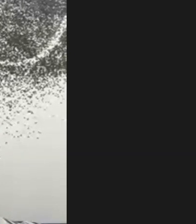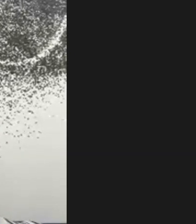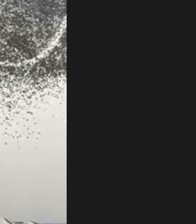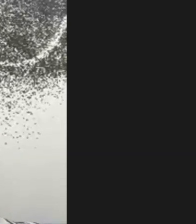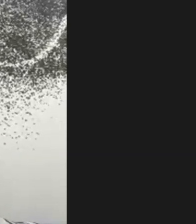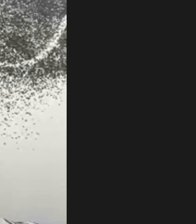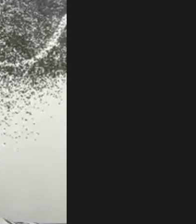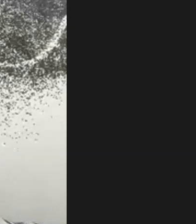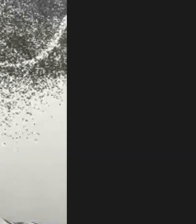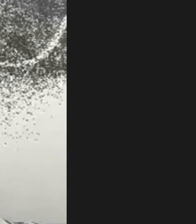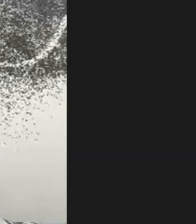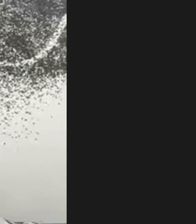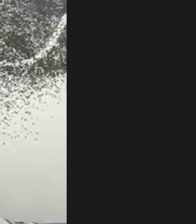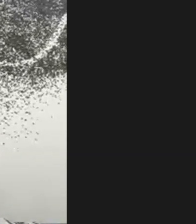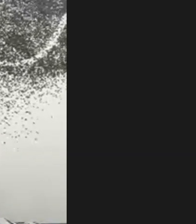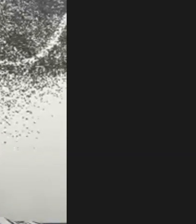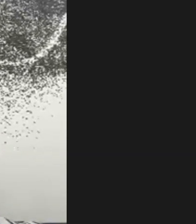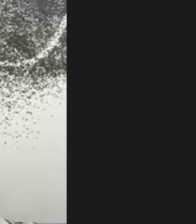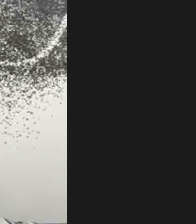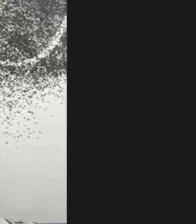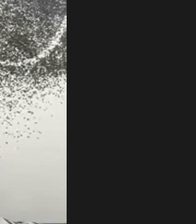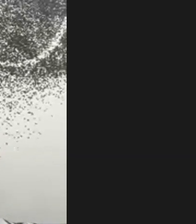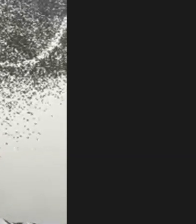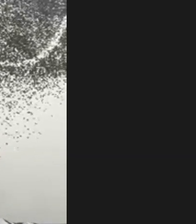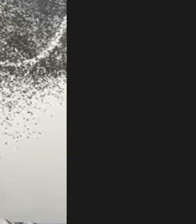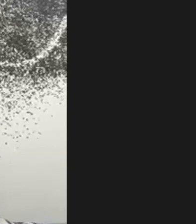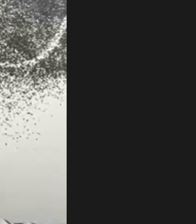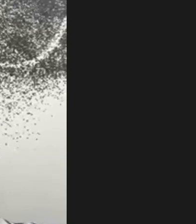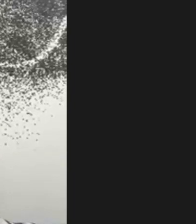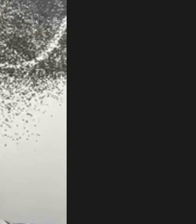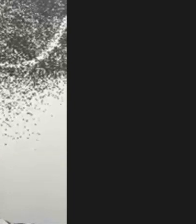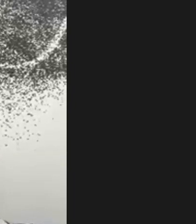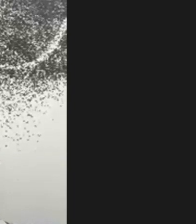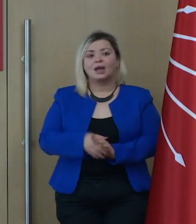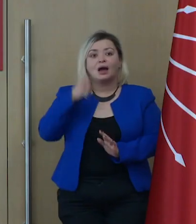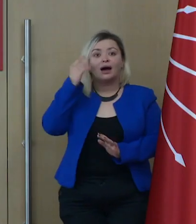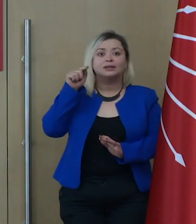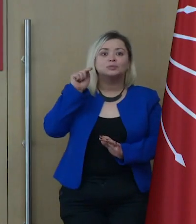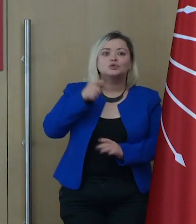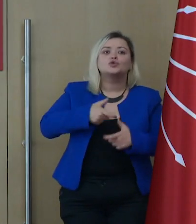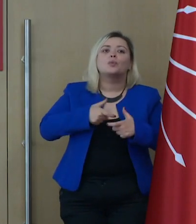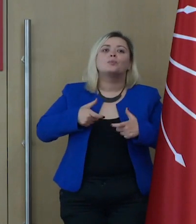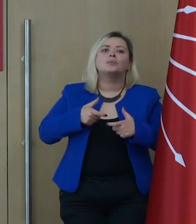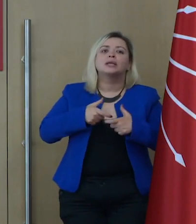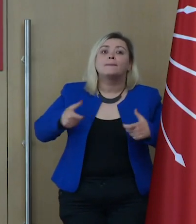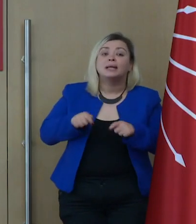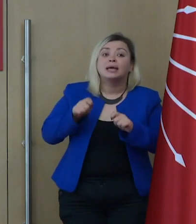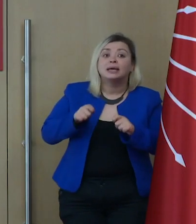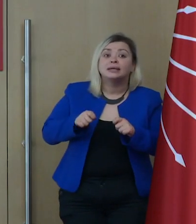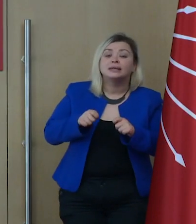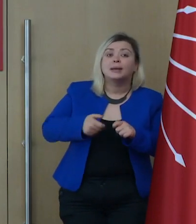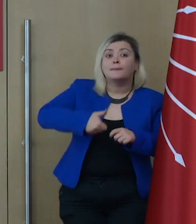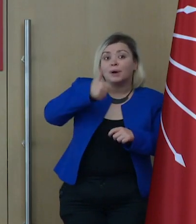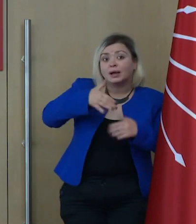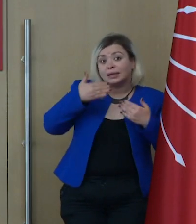spor. Dolayısıyla yerel yönetimlerin ne kadar katkısı olur? Milli Eğitim Bakanlığı engellilerle ilgili